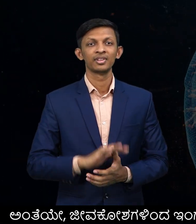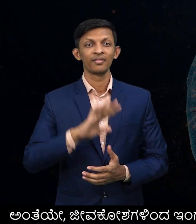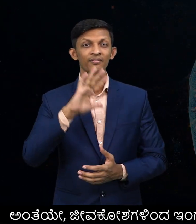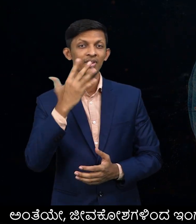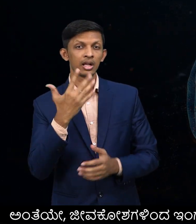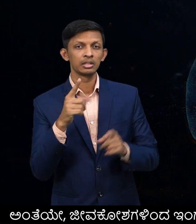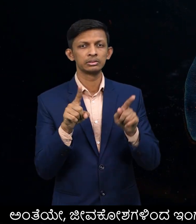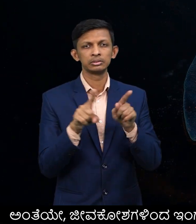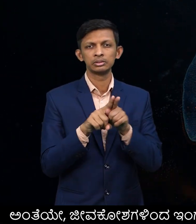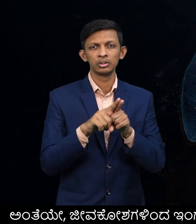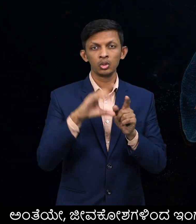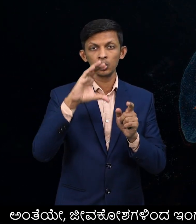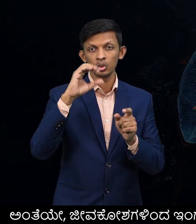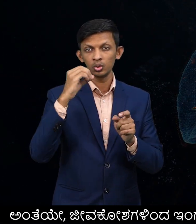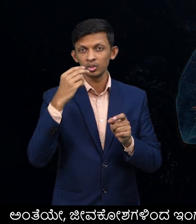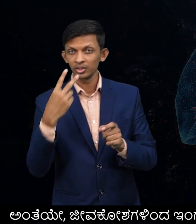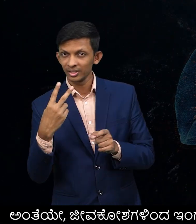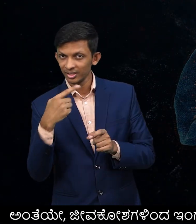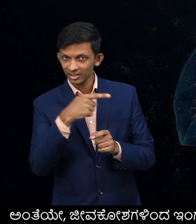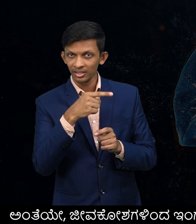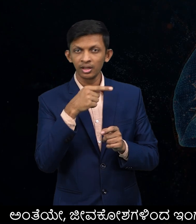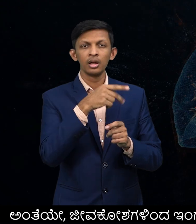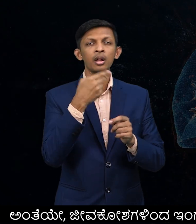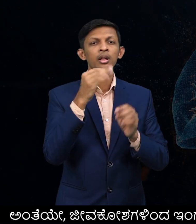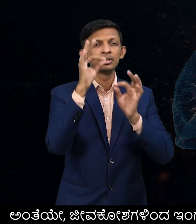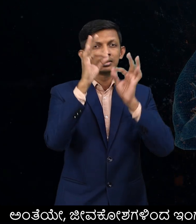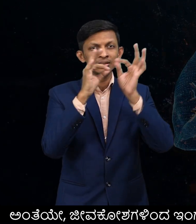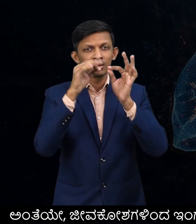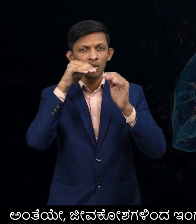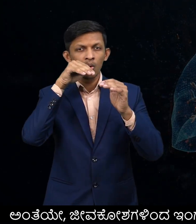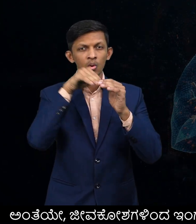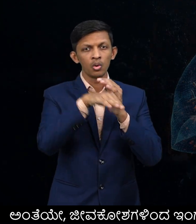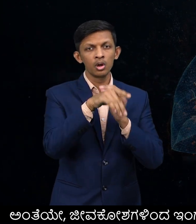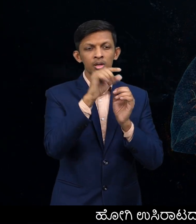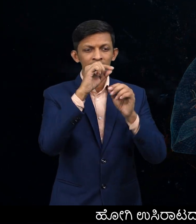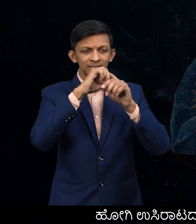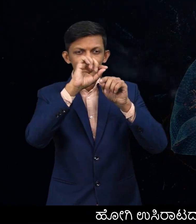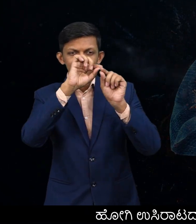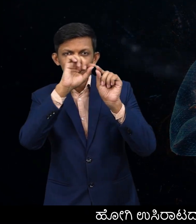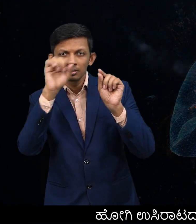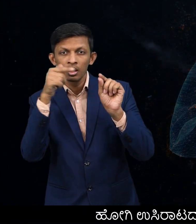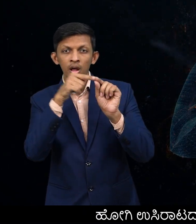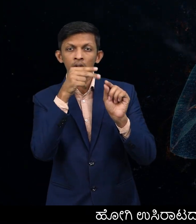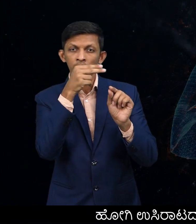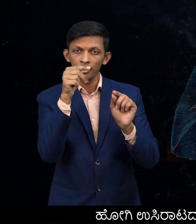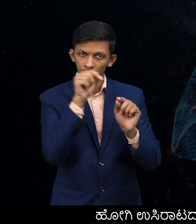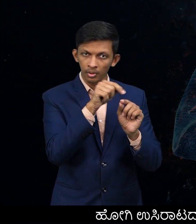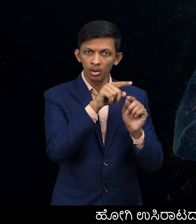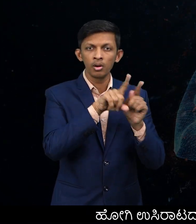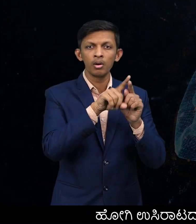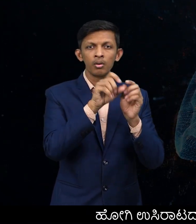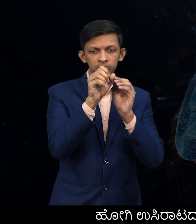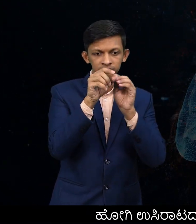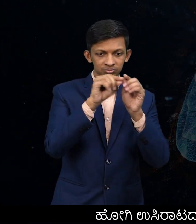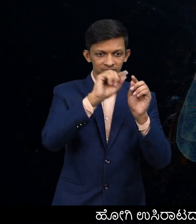ಅಂತೆಯೇ ಜೀವಕೋಶಗಳಿಂದ ಇಂಗಾಲದ ಡೈಆಕ್ಸೈಡ್ ಶ್ವಾಸನಾಳದ ಕೊಳವೆಗಳಿಗೆ ಹೋಗಿ ಉಸಿರಾಟದ ಮೂಲಕ ಹೊರಹೋಗುತ್ತದೆ.